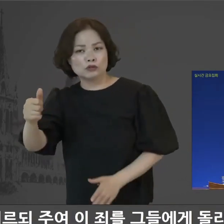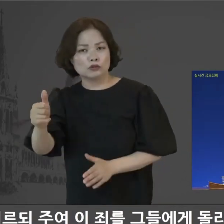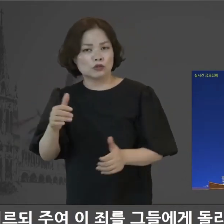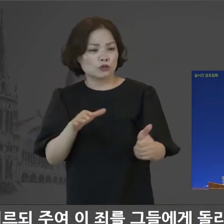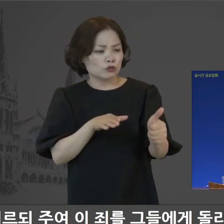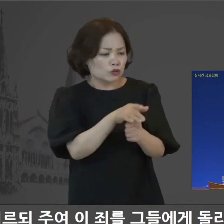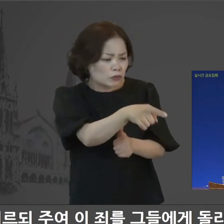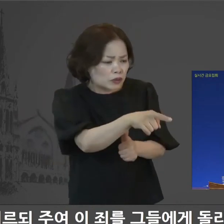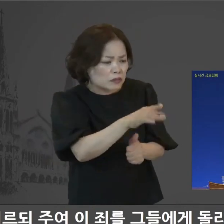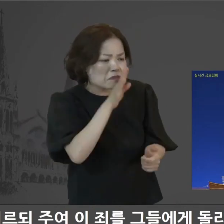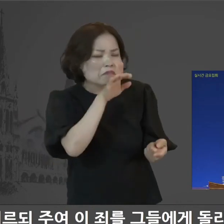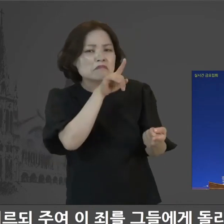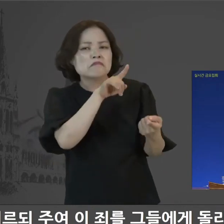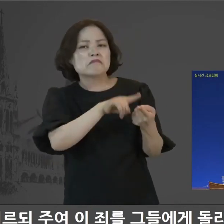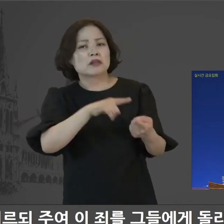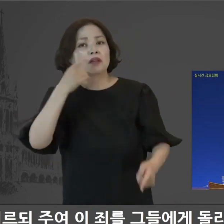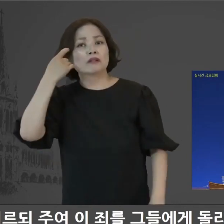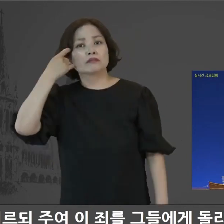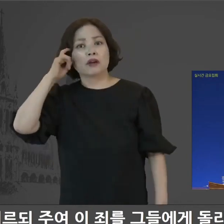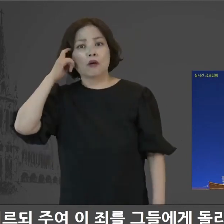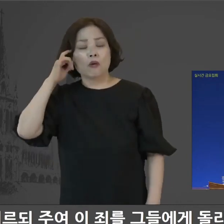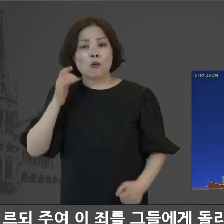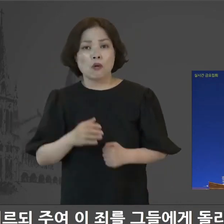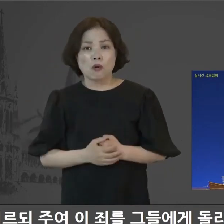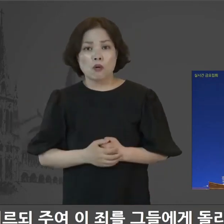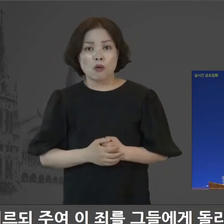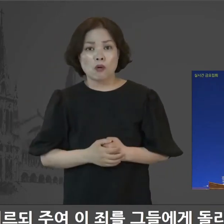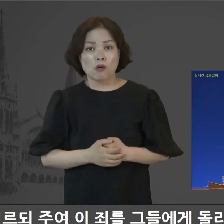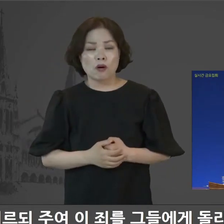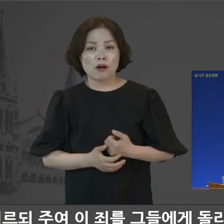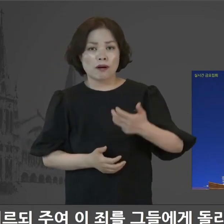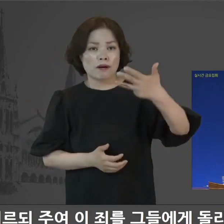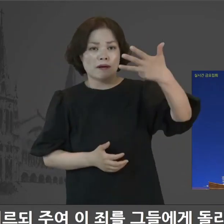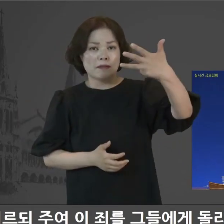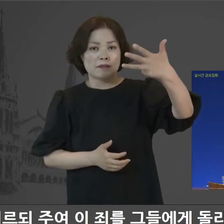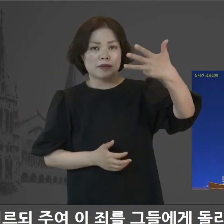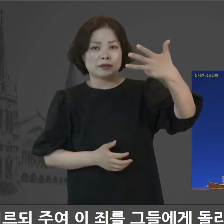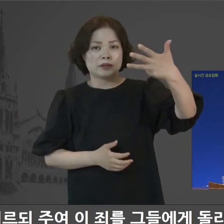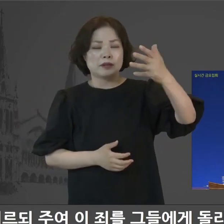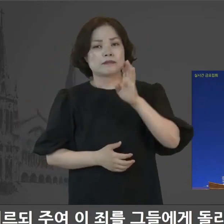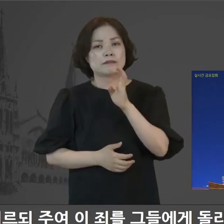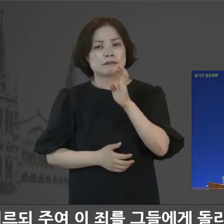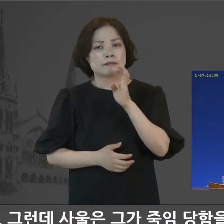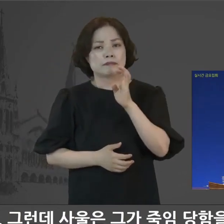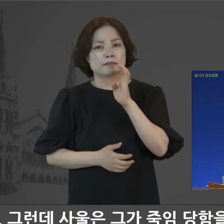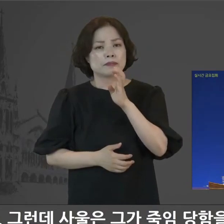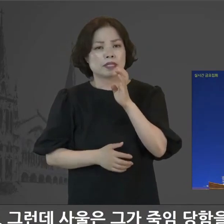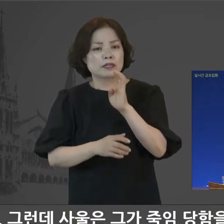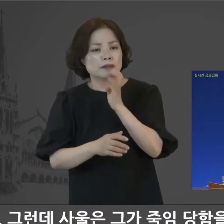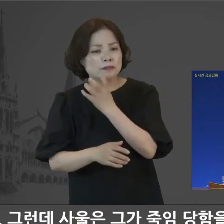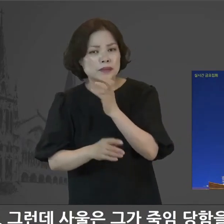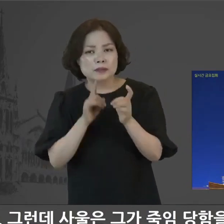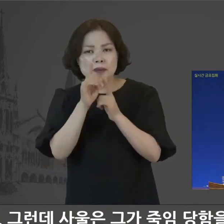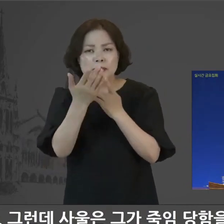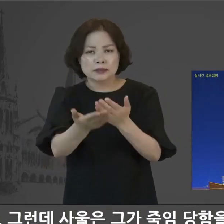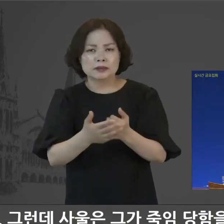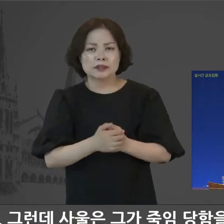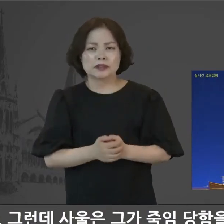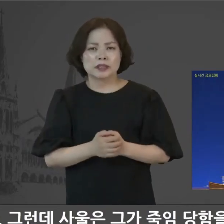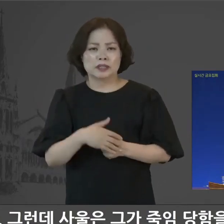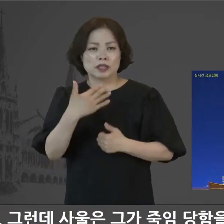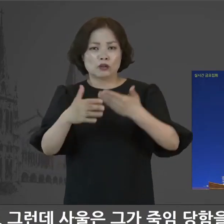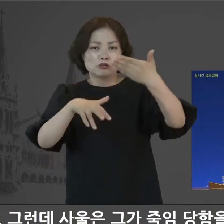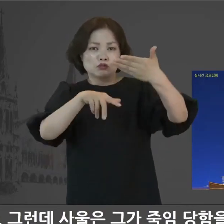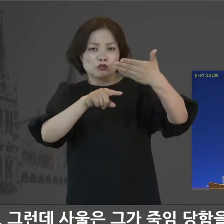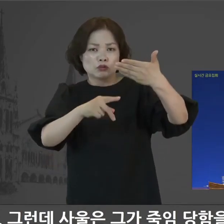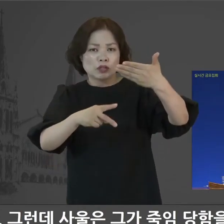죽임당함을 마땅히 여기더라. 그리고 이제 8장은 빌립 얘기지만 요 얘기가 9장으로 연결되면서 바로